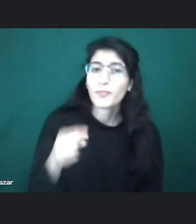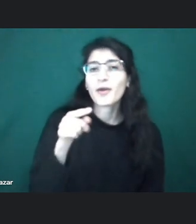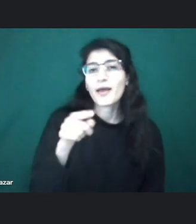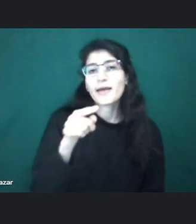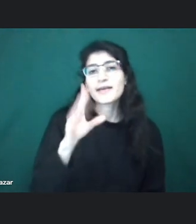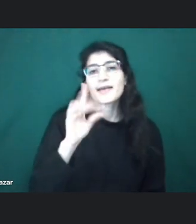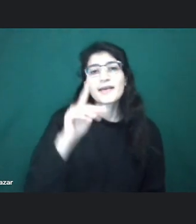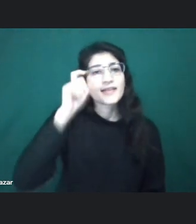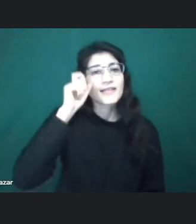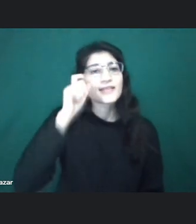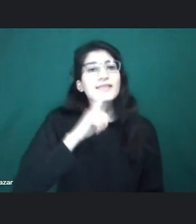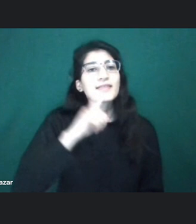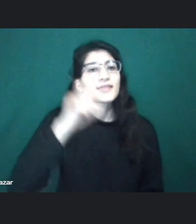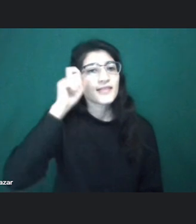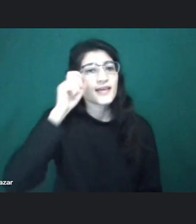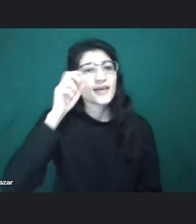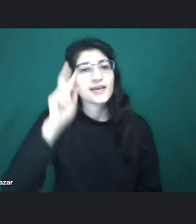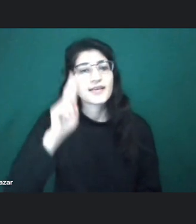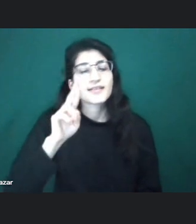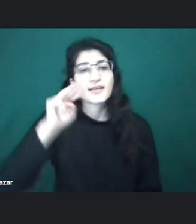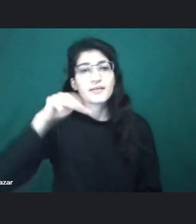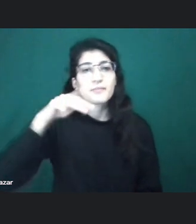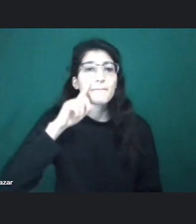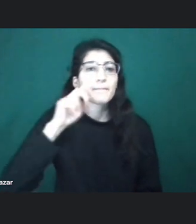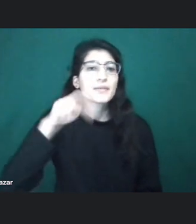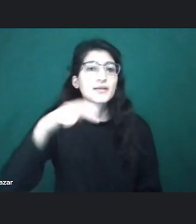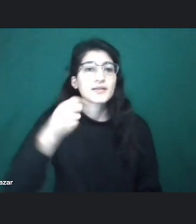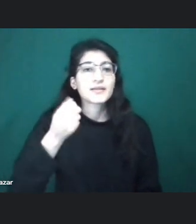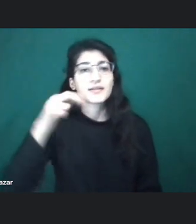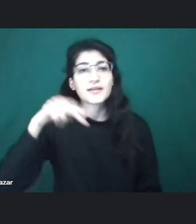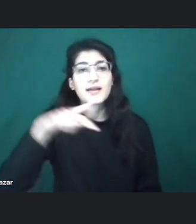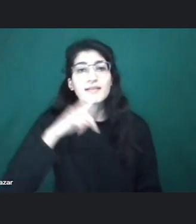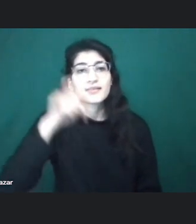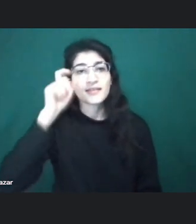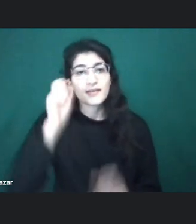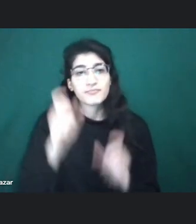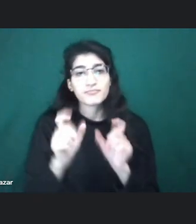sigue el to. Muy bien. Literature.